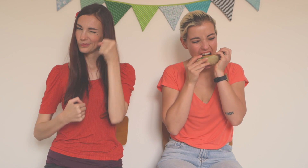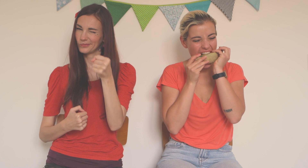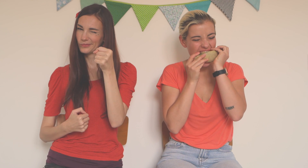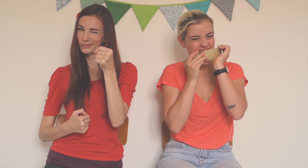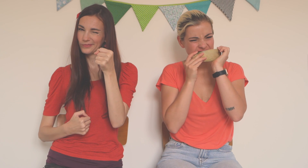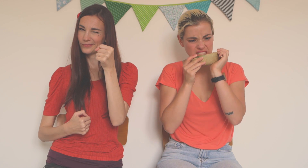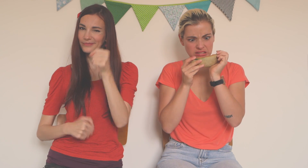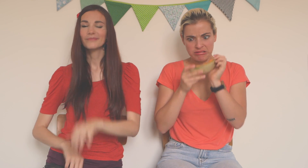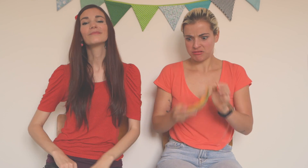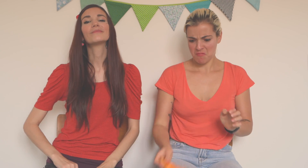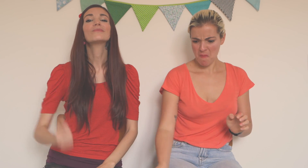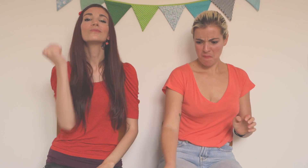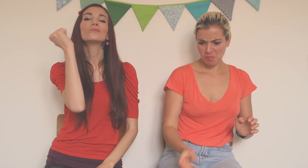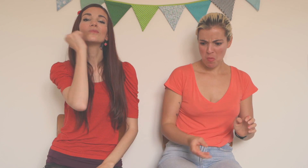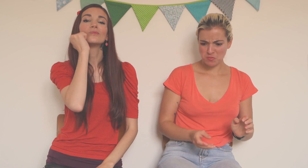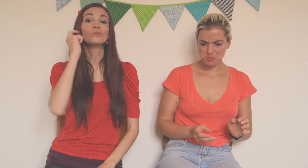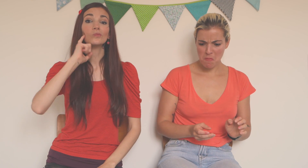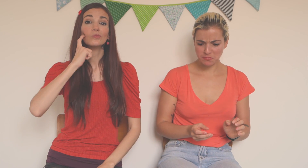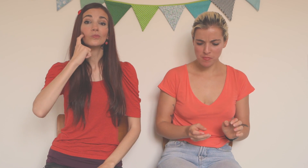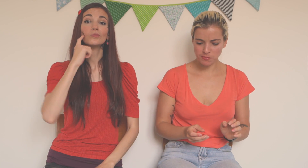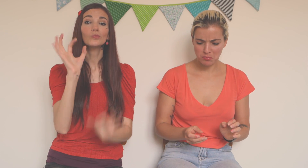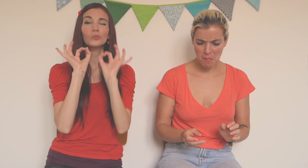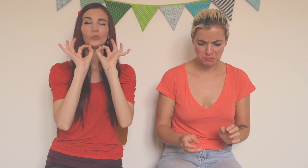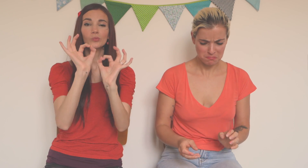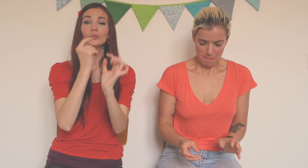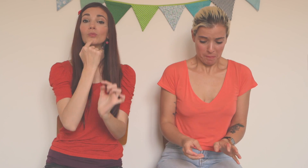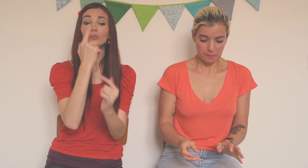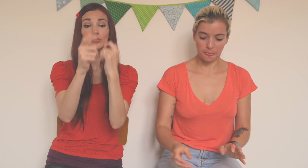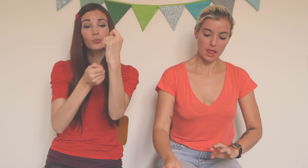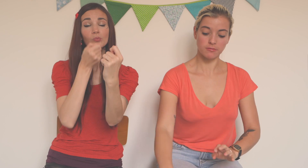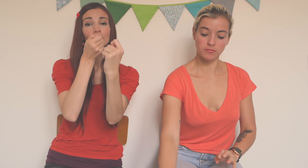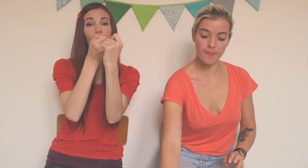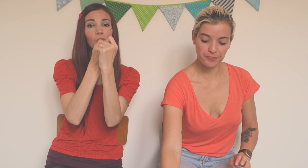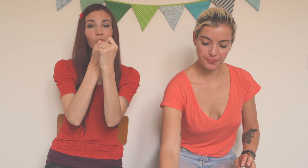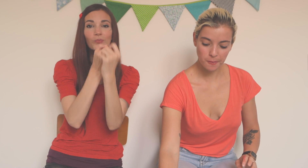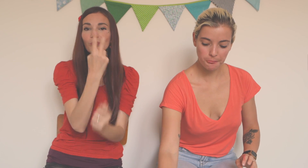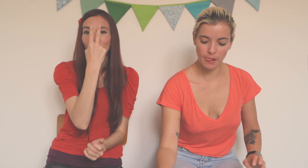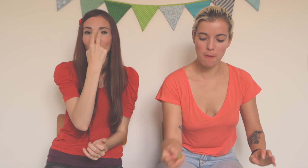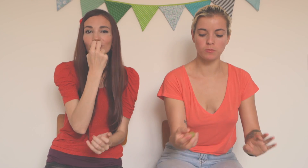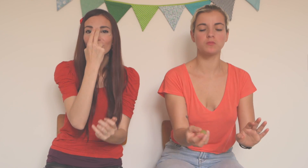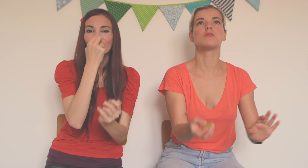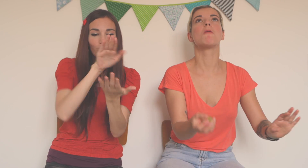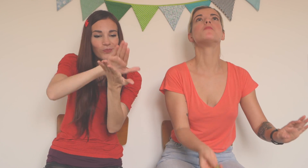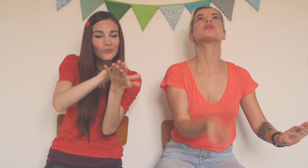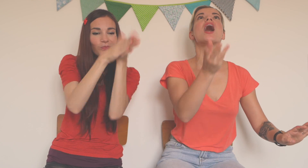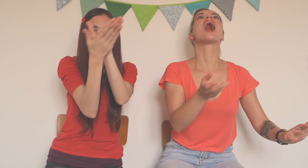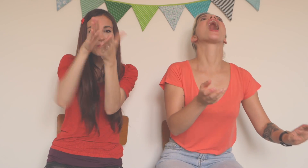que ça glisse. Un gâteau pas trop sucré, c'est bon pour le goûter. Des fraises bien mûres, même